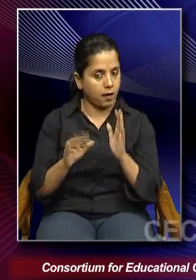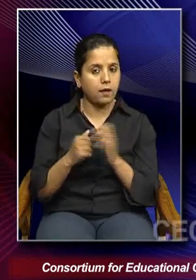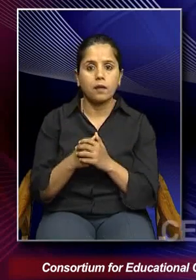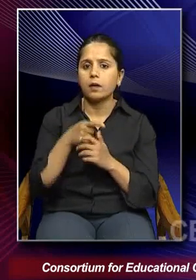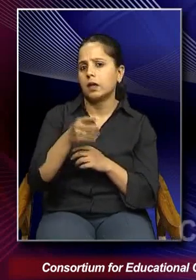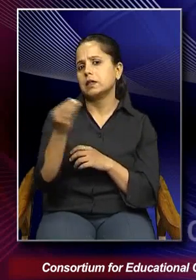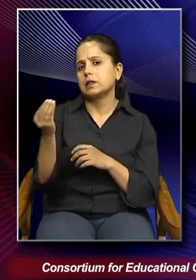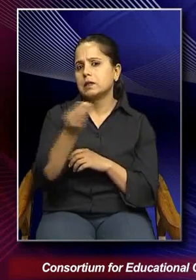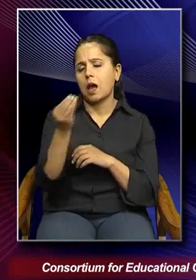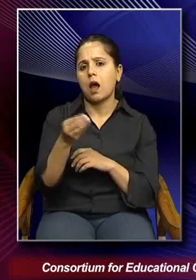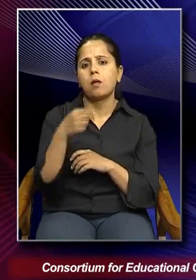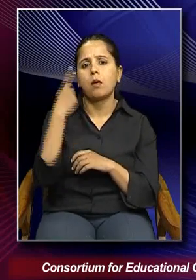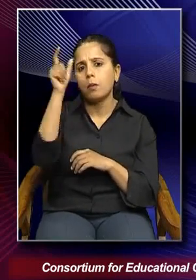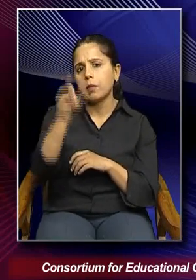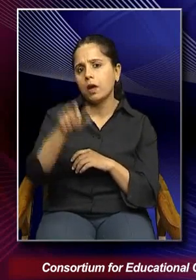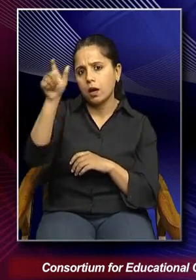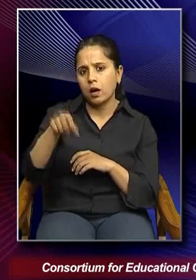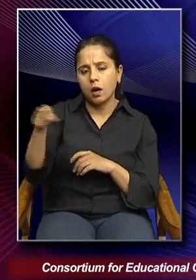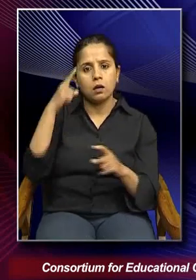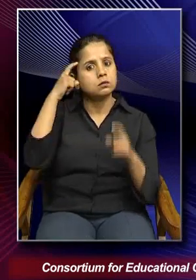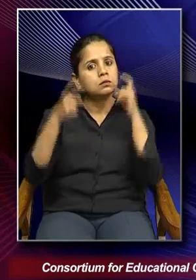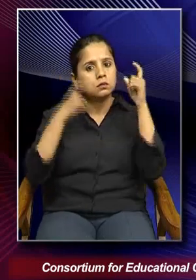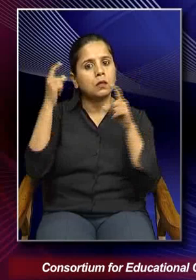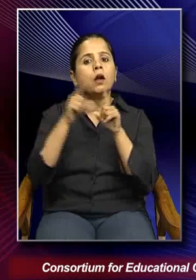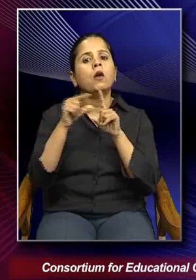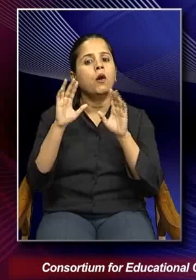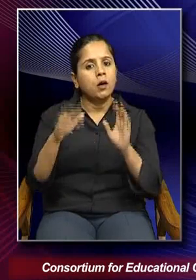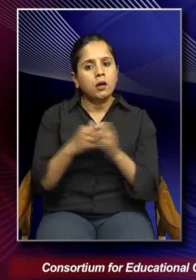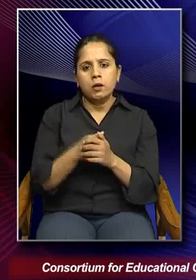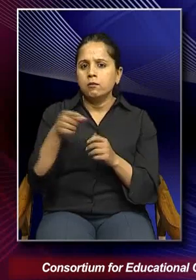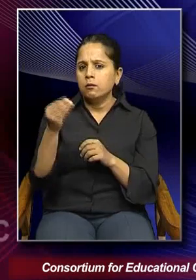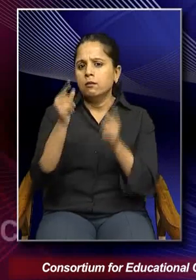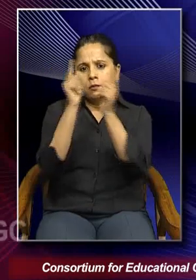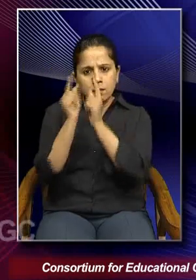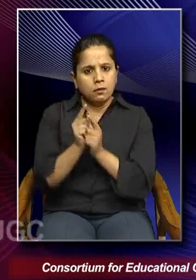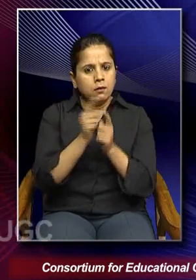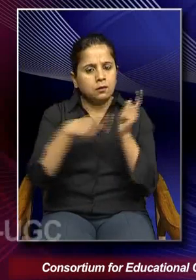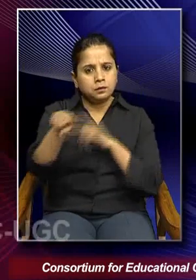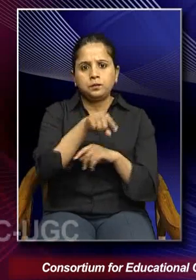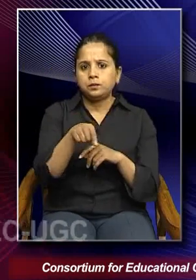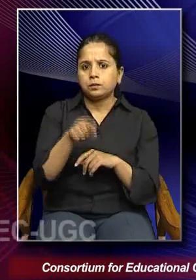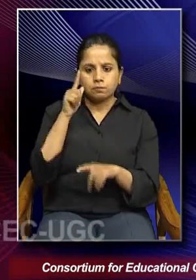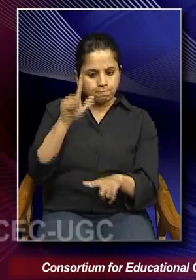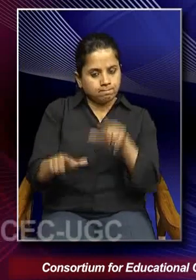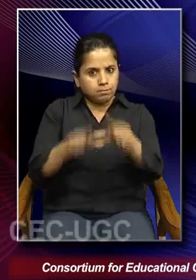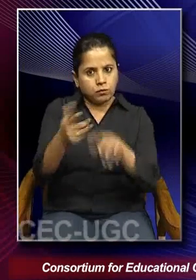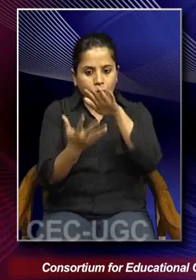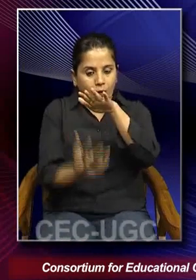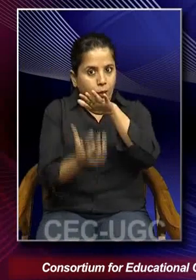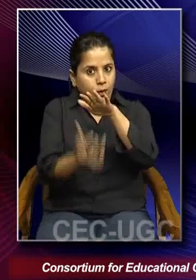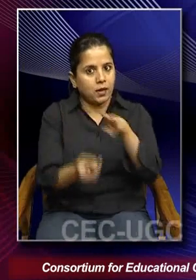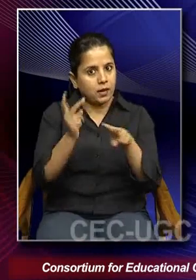की कुछ बांधो ने विचार किया की छोटे-छोटे फुटकर संग्रह छापने की बजाएं